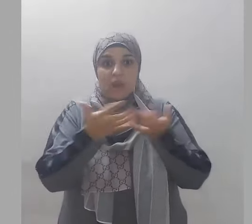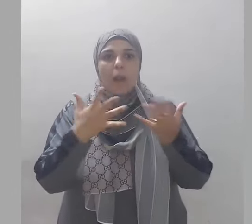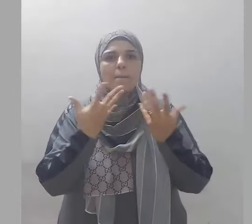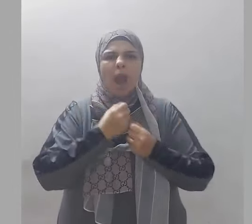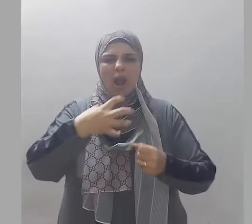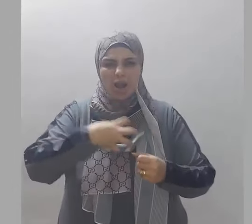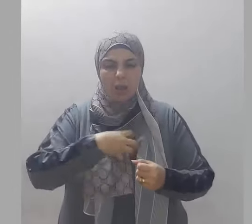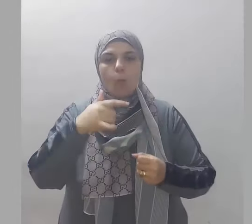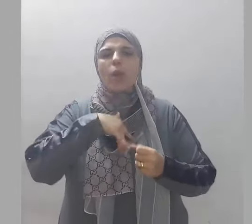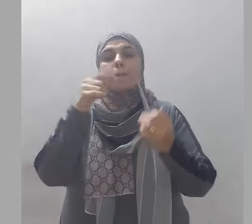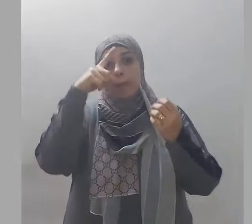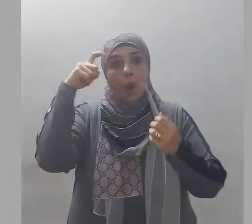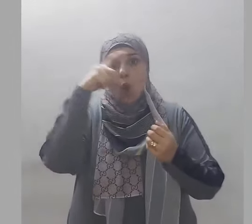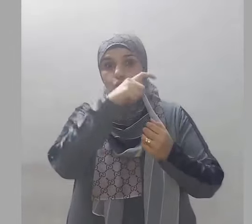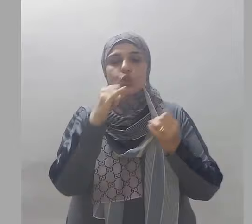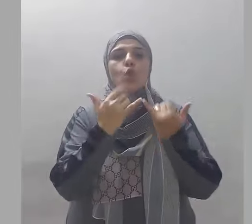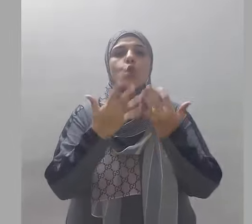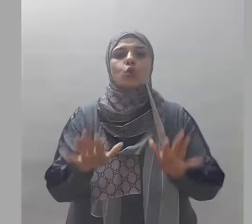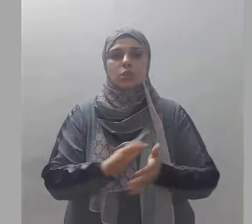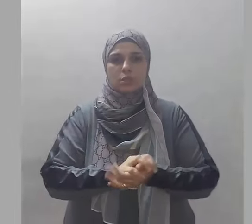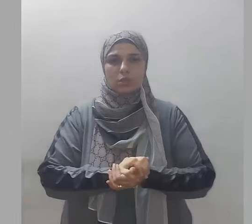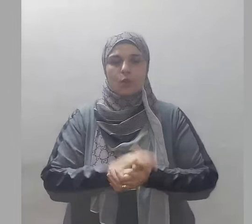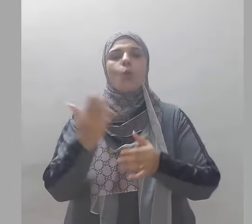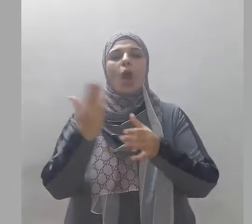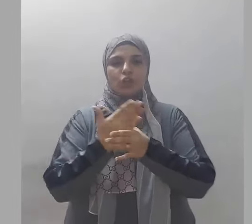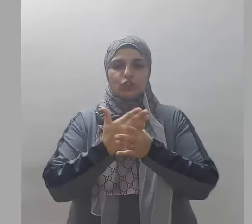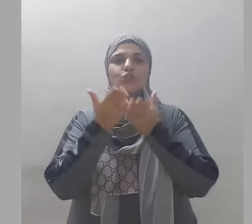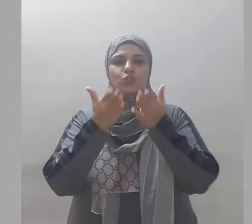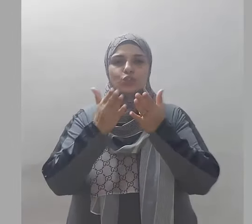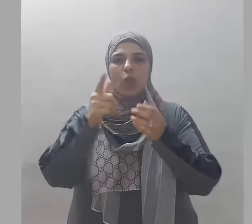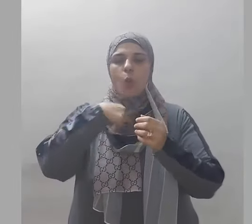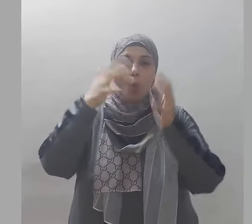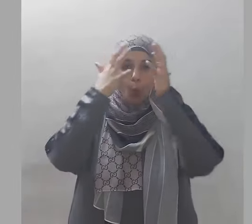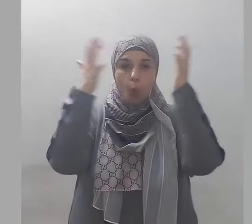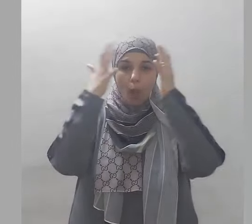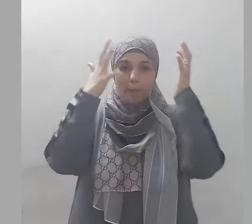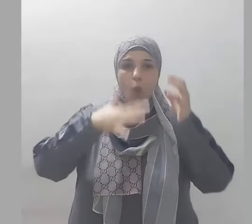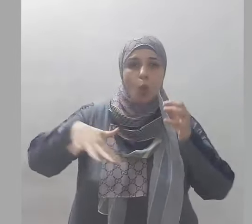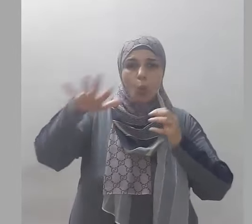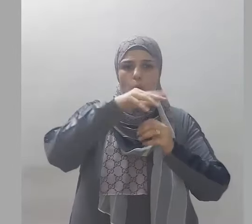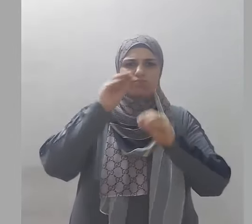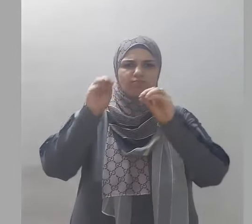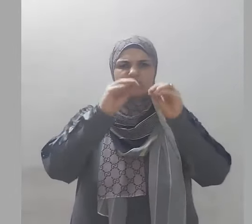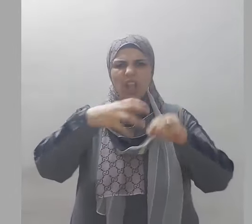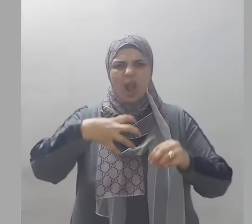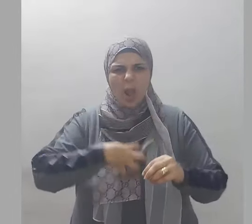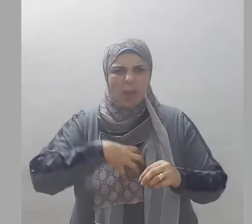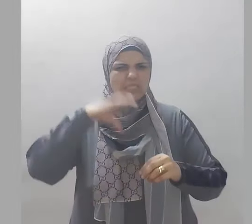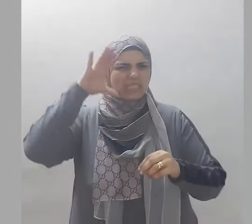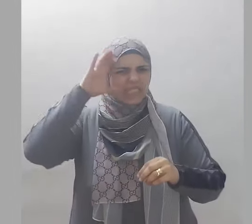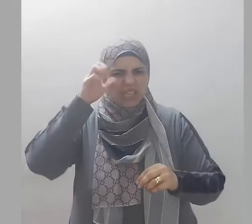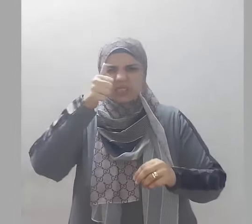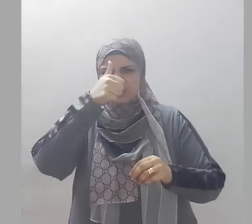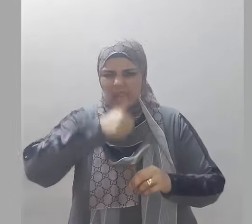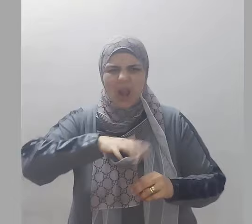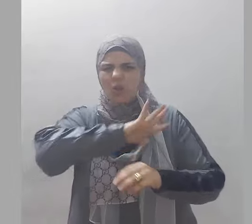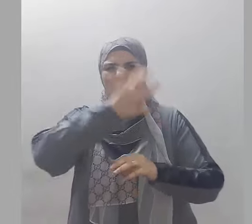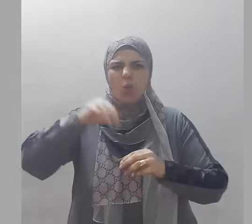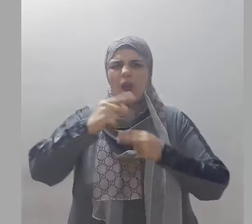العسر يسرا. ولذلك فقد عد العلماء الإحباط واليأس والتيئيس والقنوط من رحمة الله عز